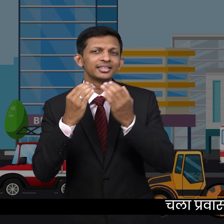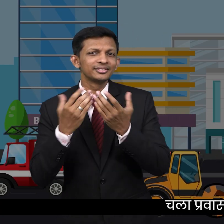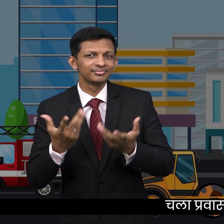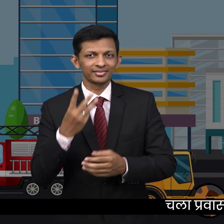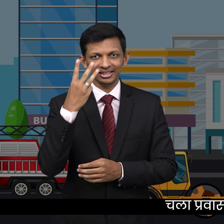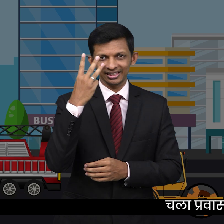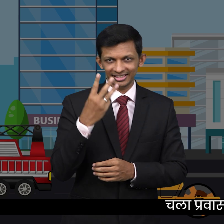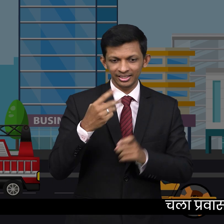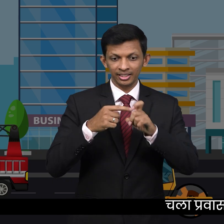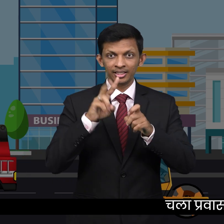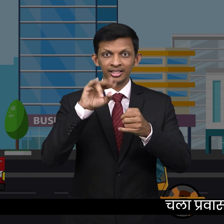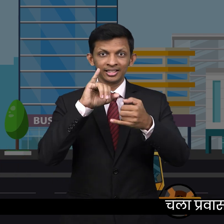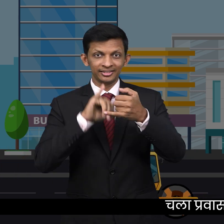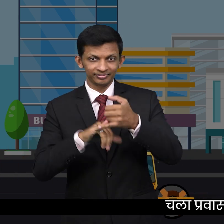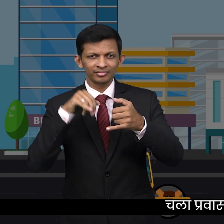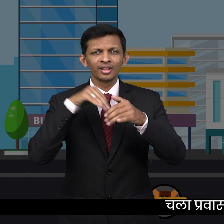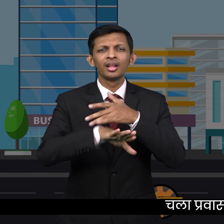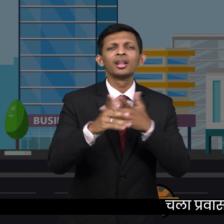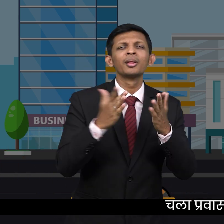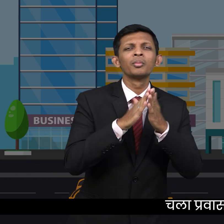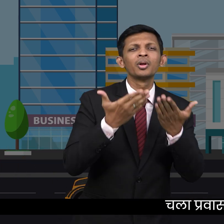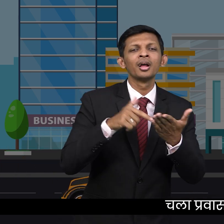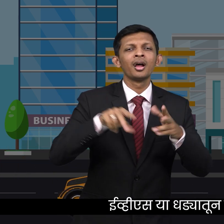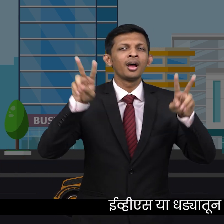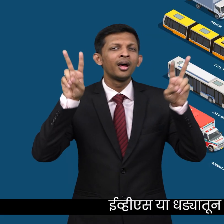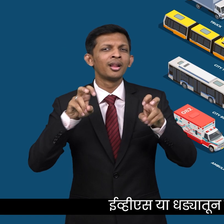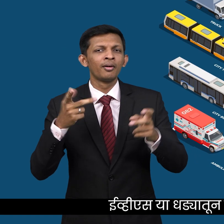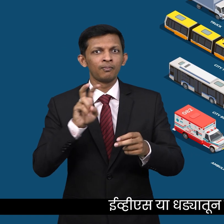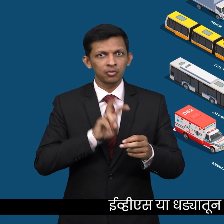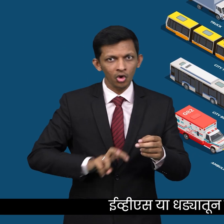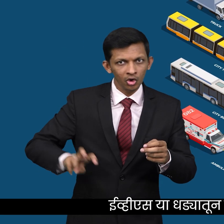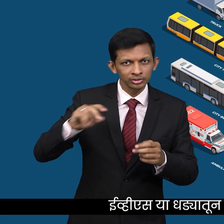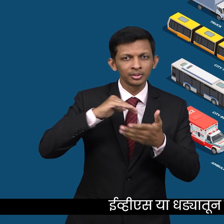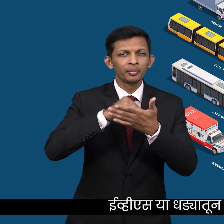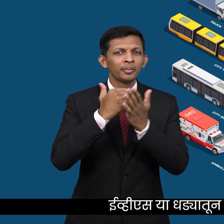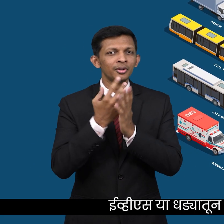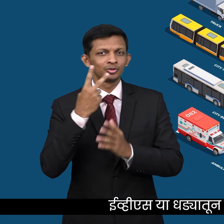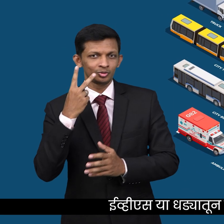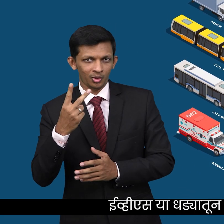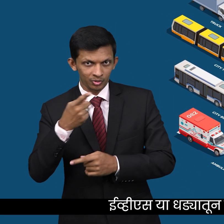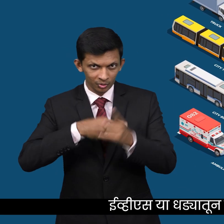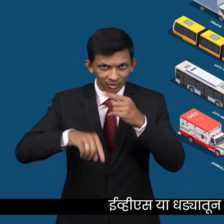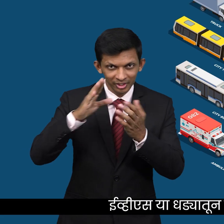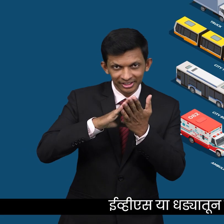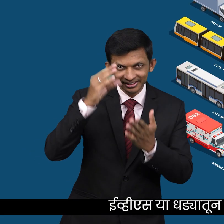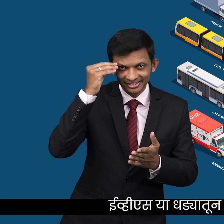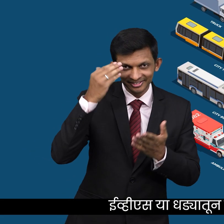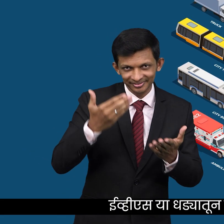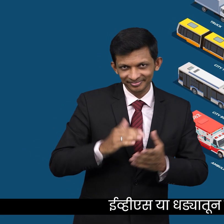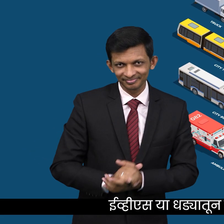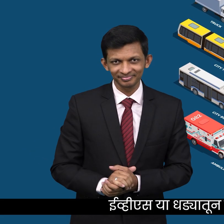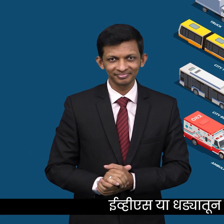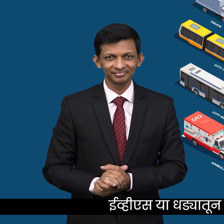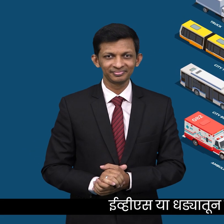चला प्रवास करूया वर्ग 3 च्या भाग 2 EVS या धड्यातून वाहतुकीबद्दल